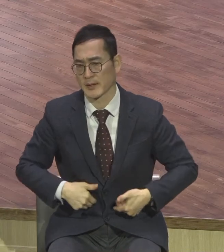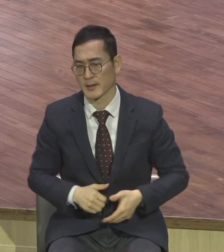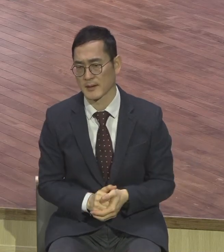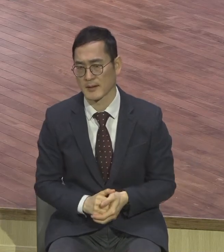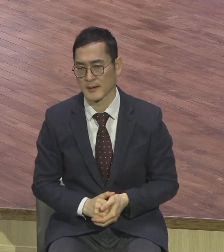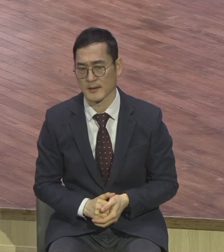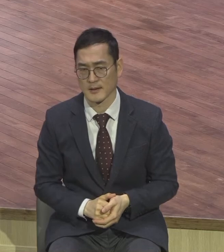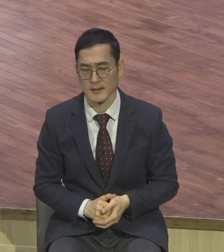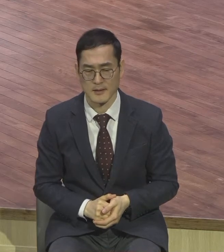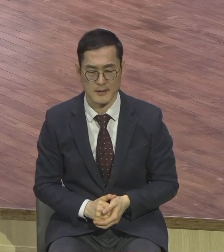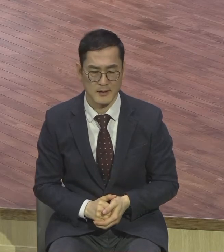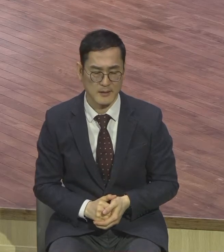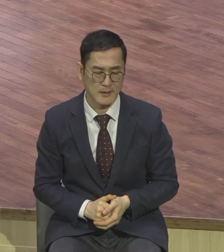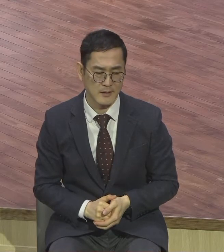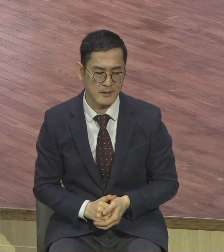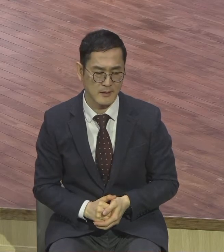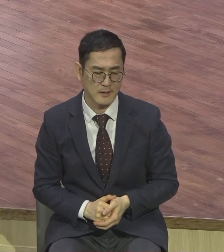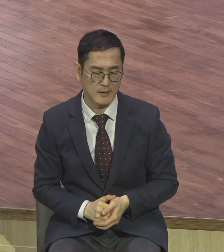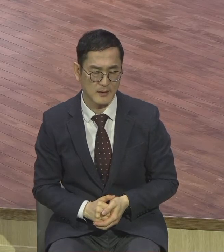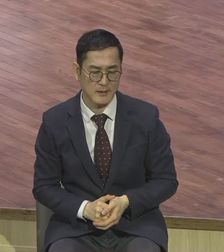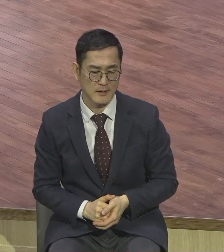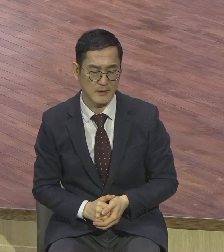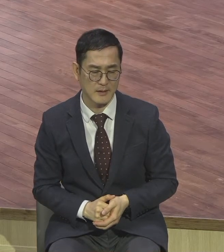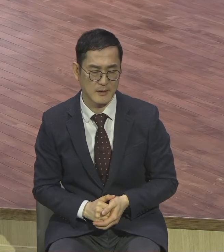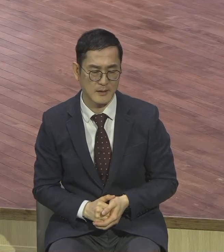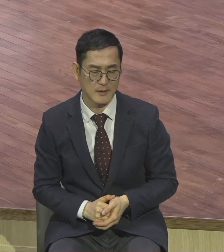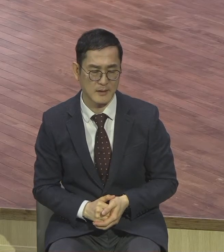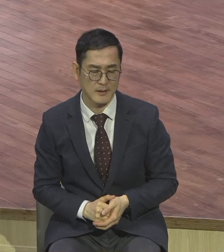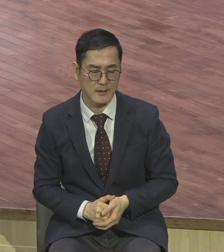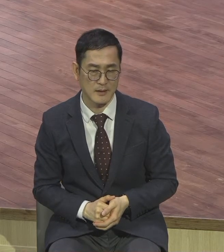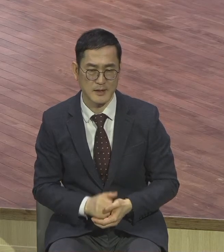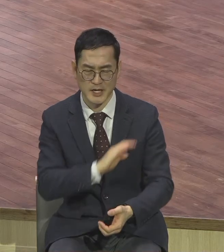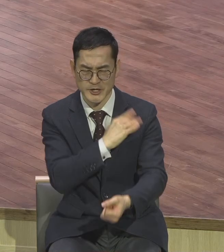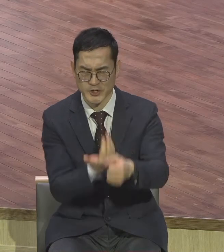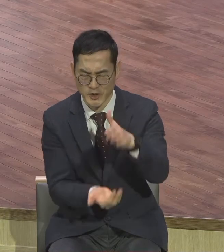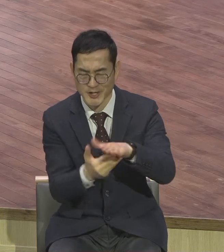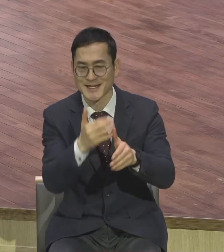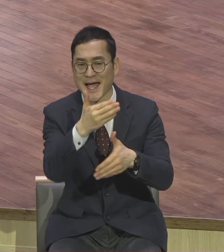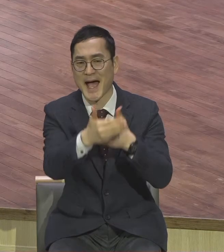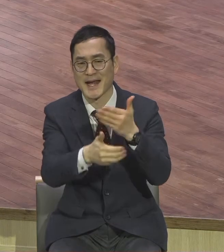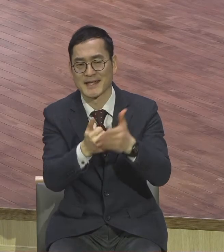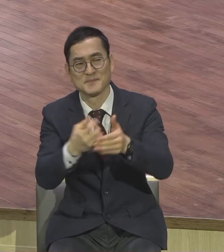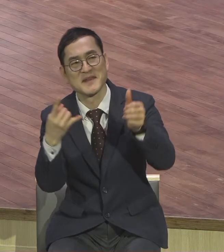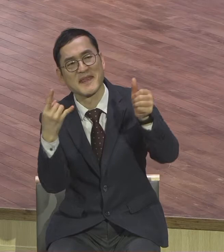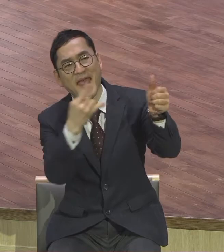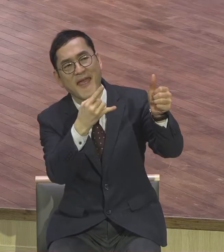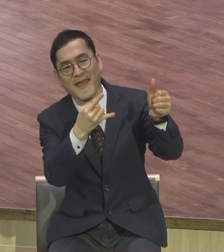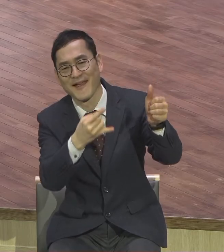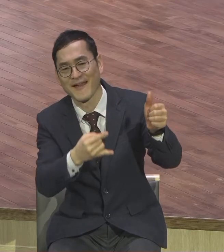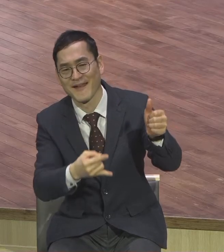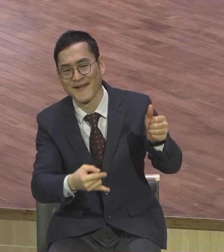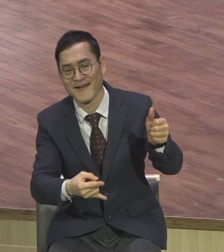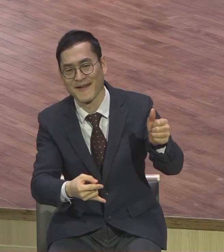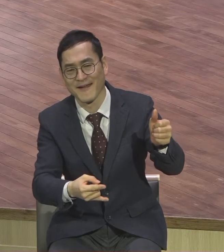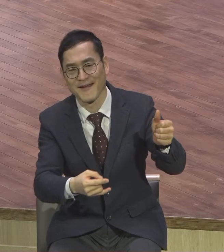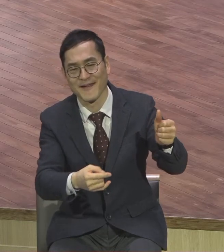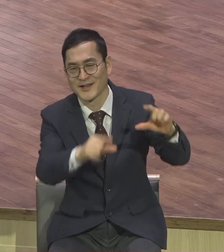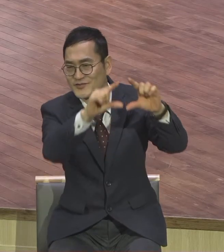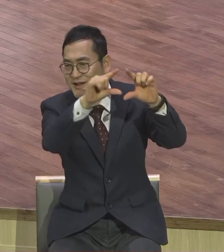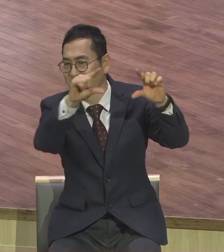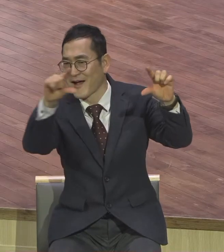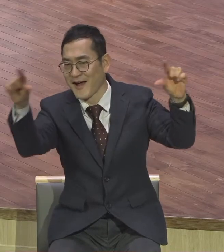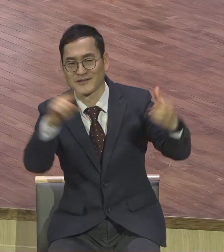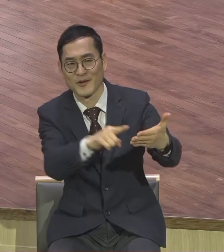신벌이 그 속에서 쫙 나와요. 맞잖아요. 전능하신 하나님교의 그러면서 자기들 이